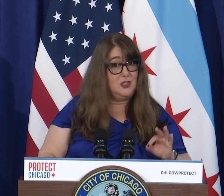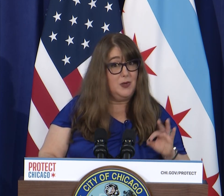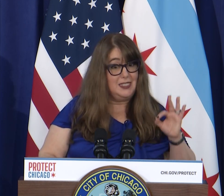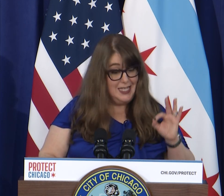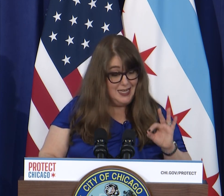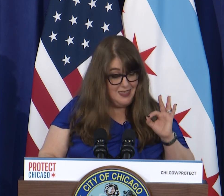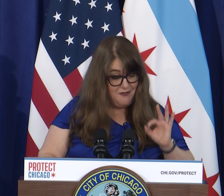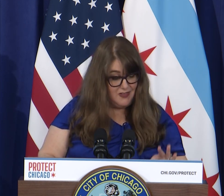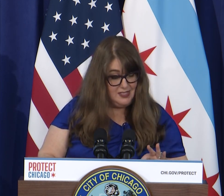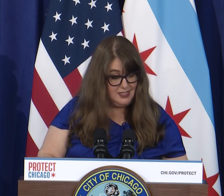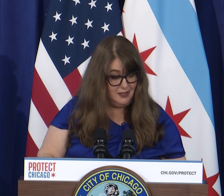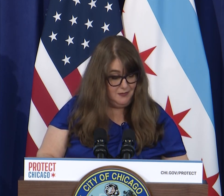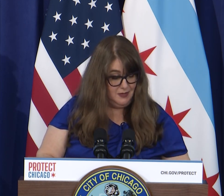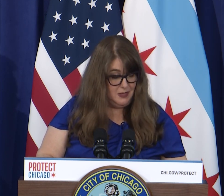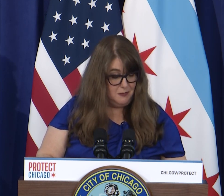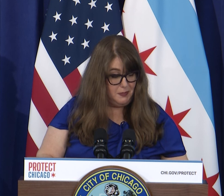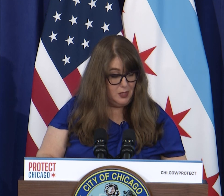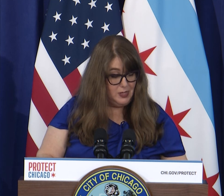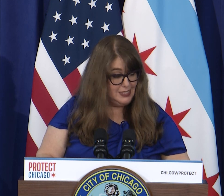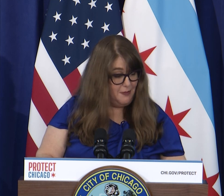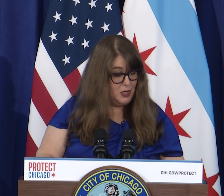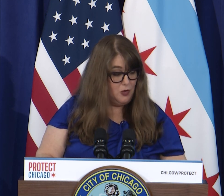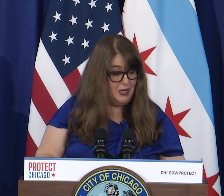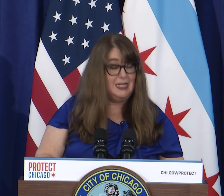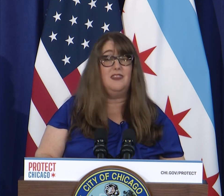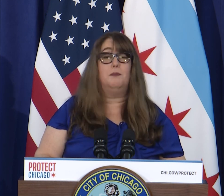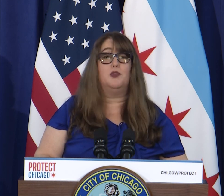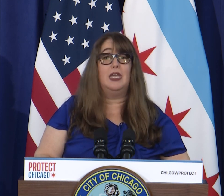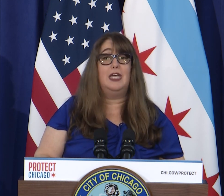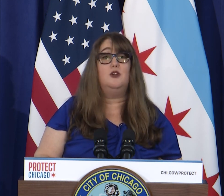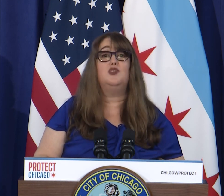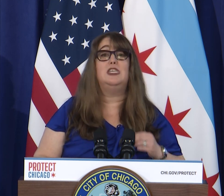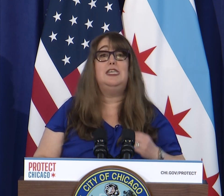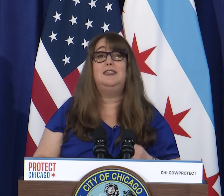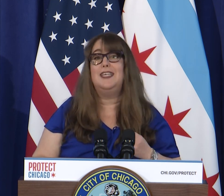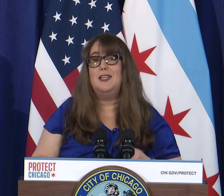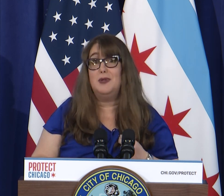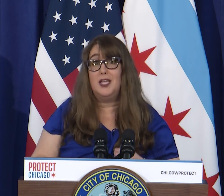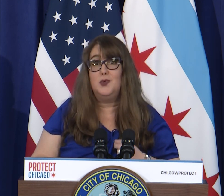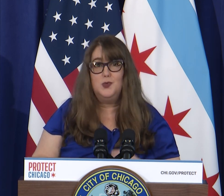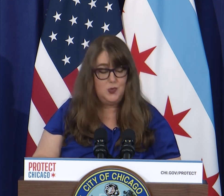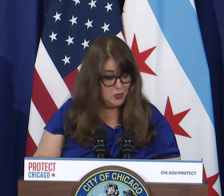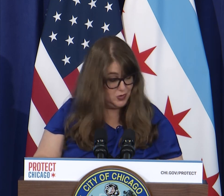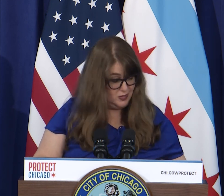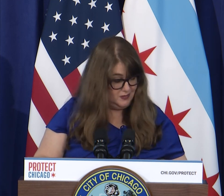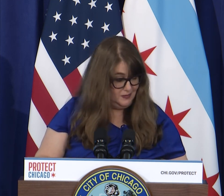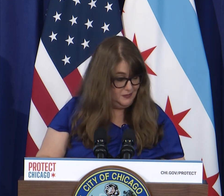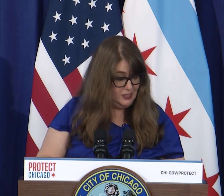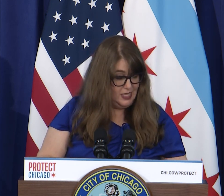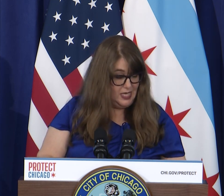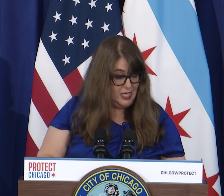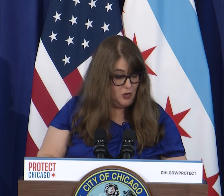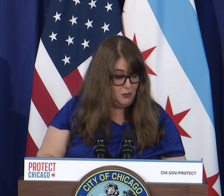Sabemos que esto va a ser difícil, pero es la mejor manera de protegernos y celebrar juntos. Y como